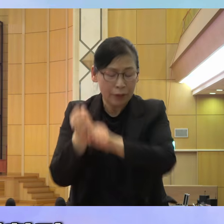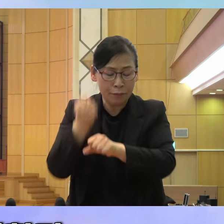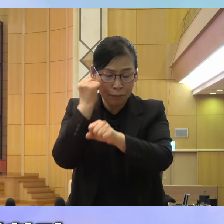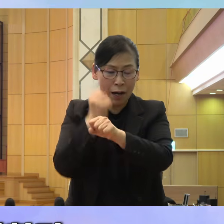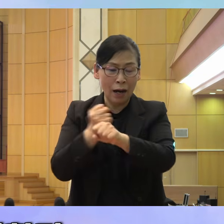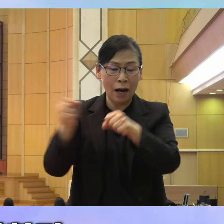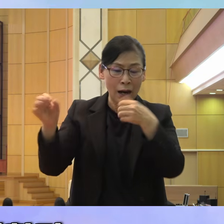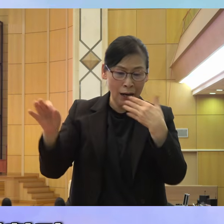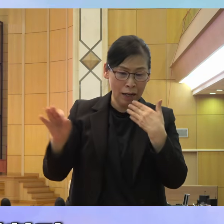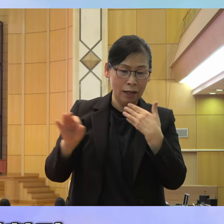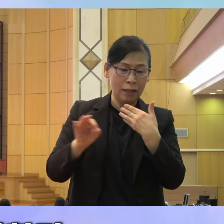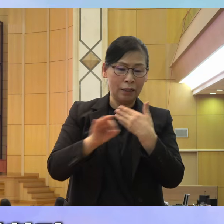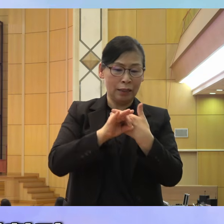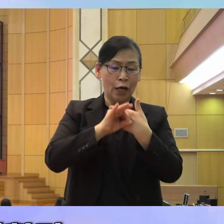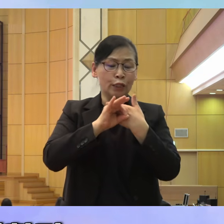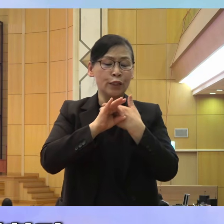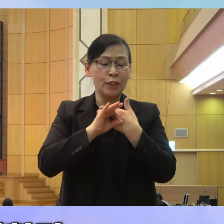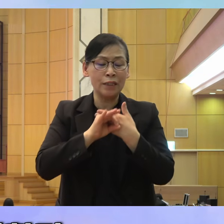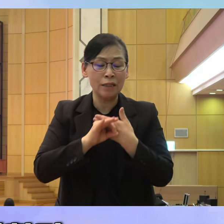주님만